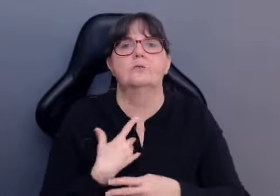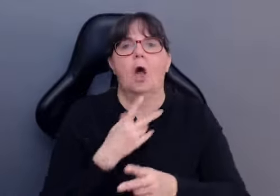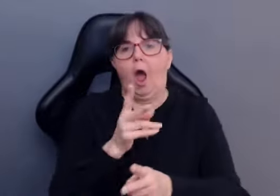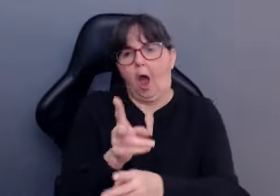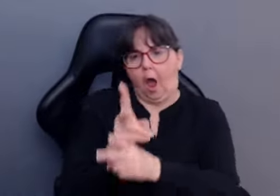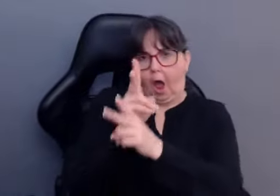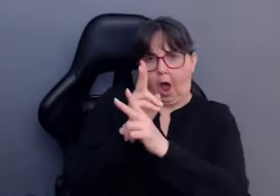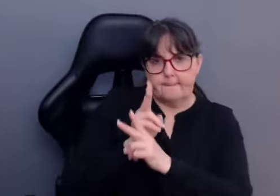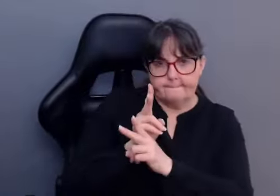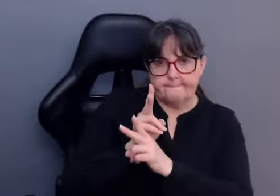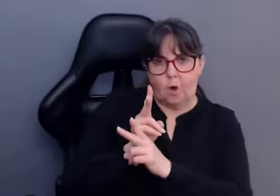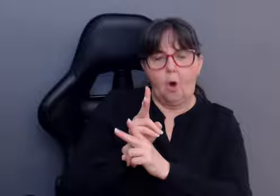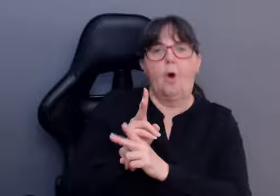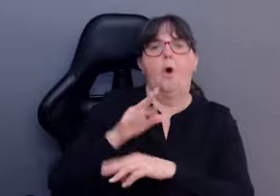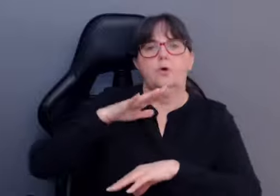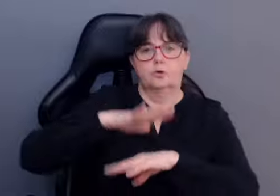le crédit de la corporation.